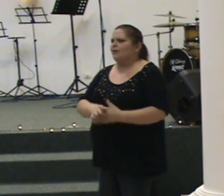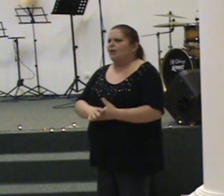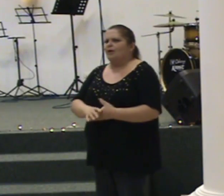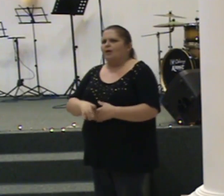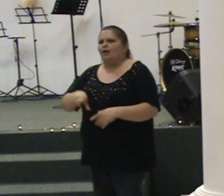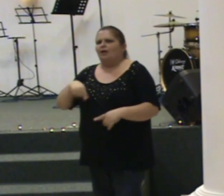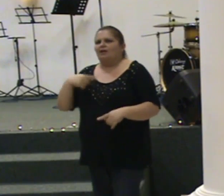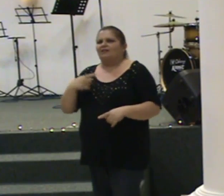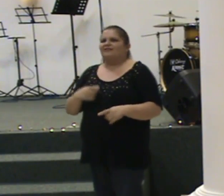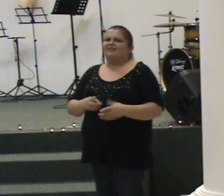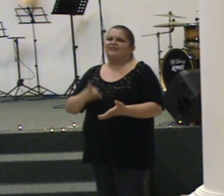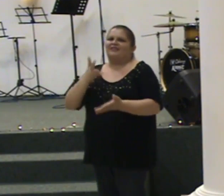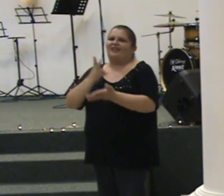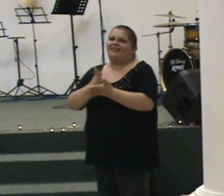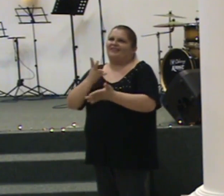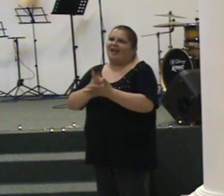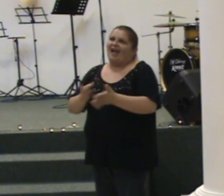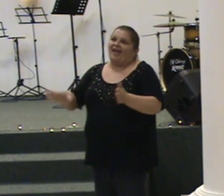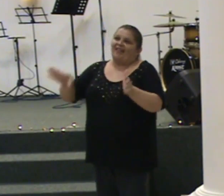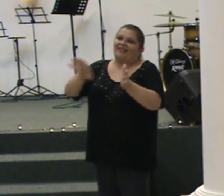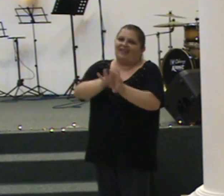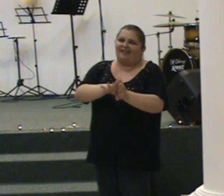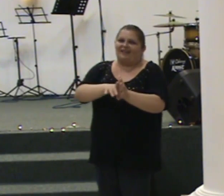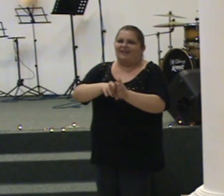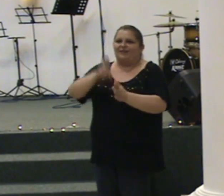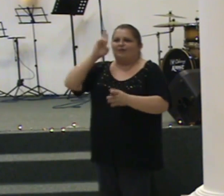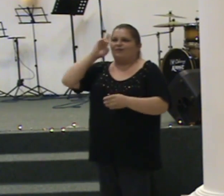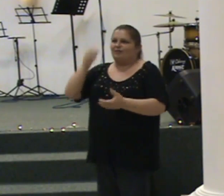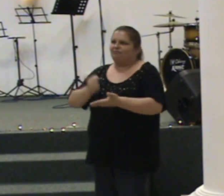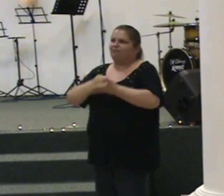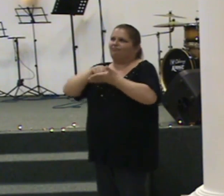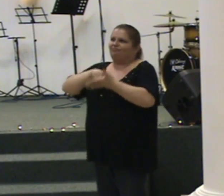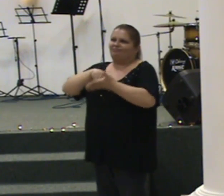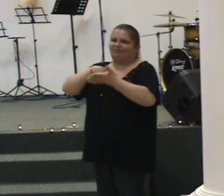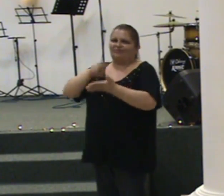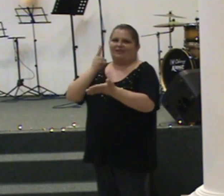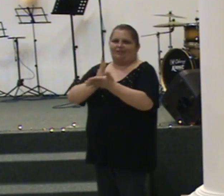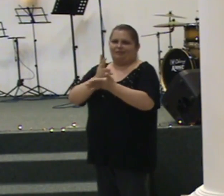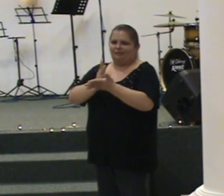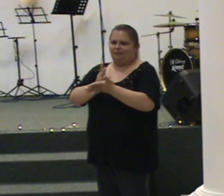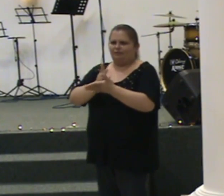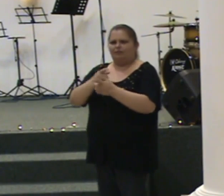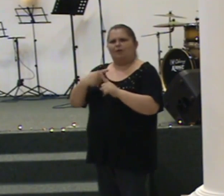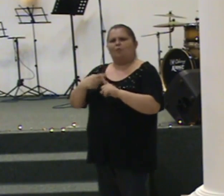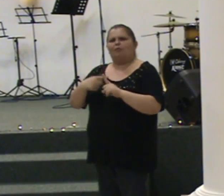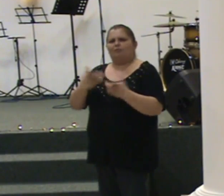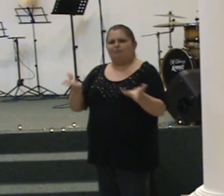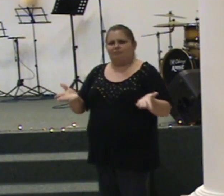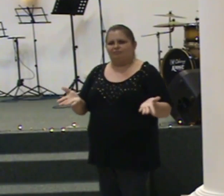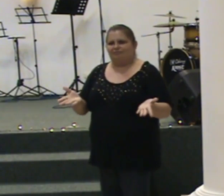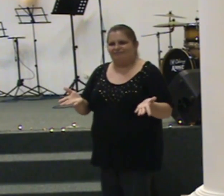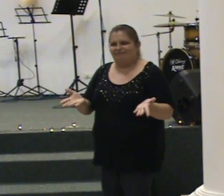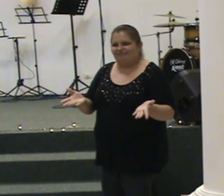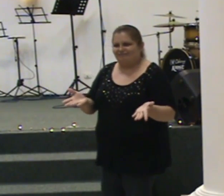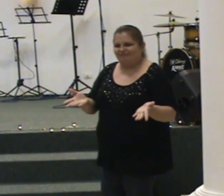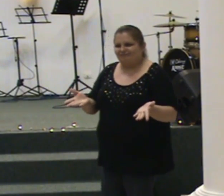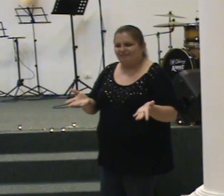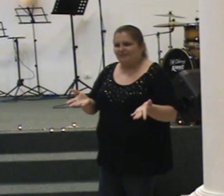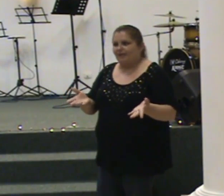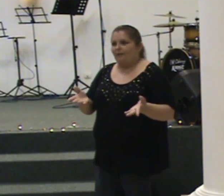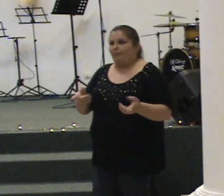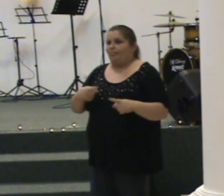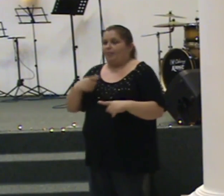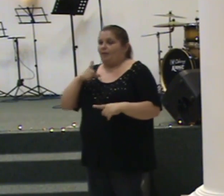sempre fala assim, Ebenezer, até aqui nos sustentou o Senhor. Por quê? Nós temos